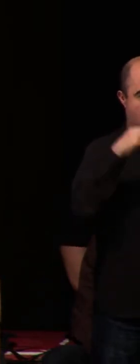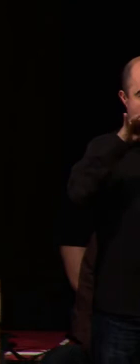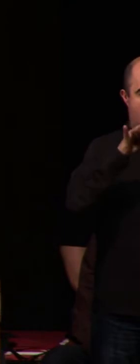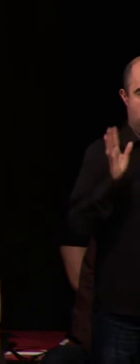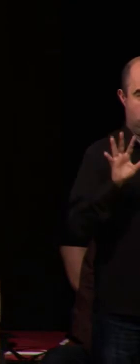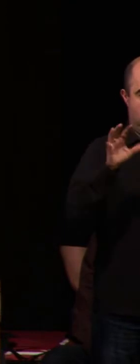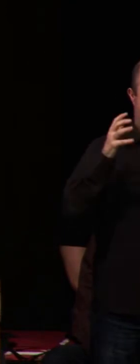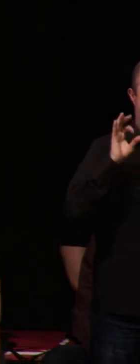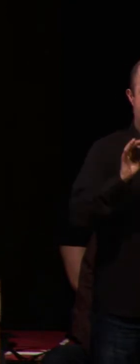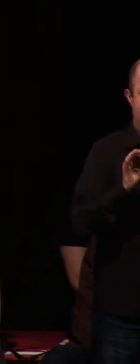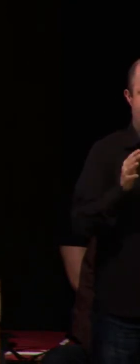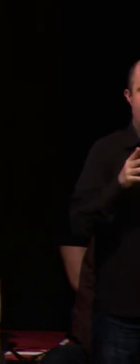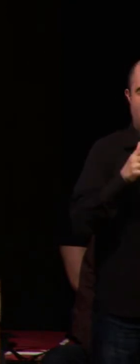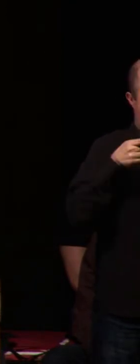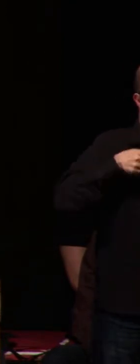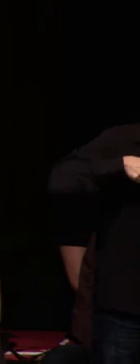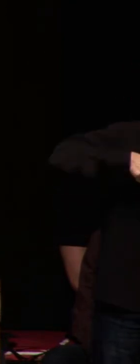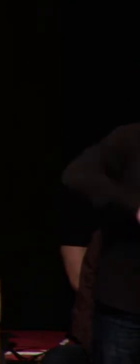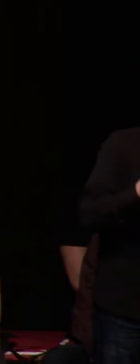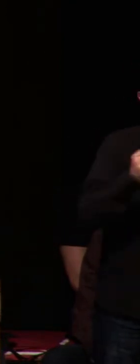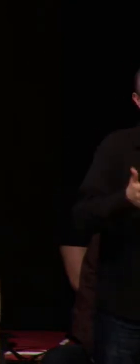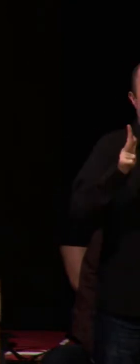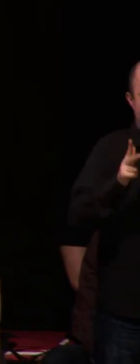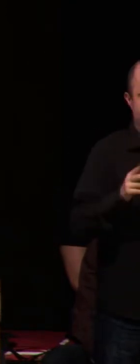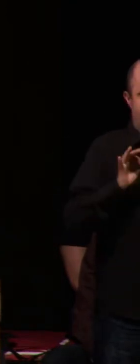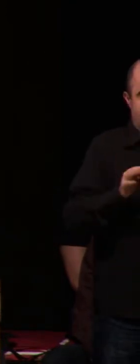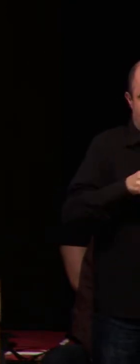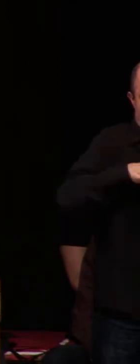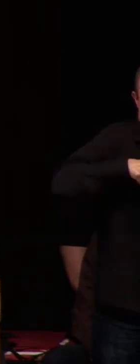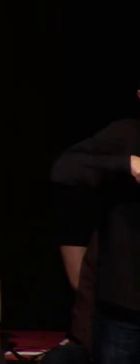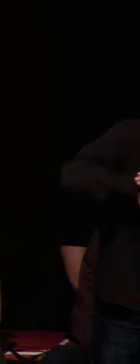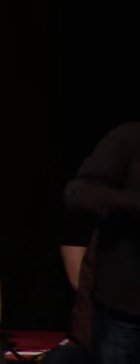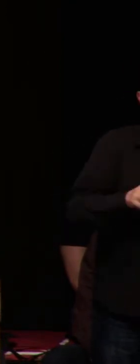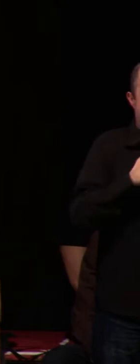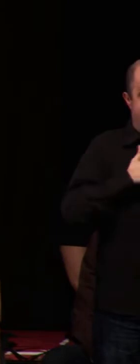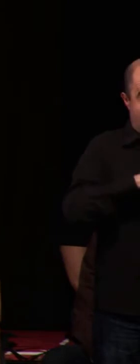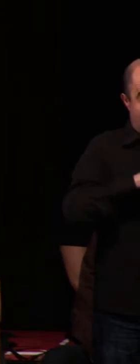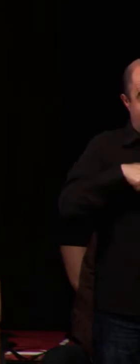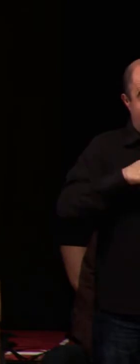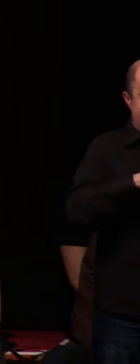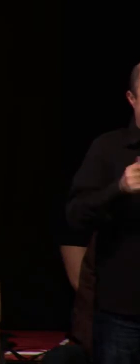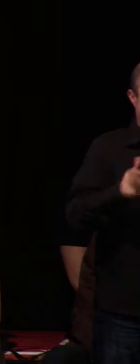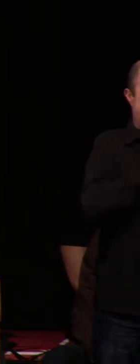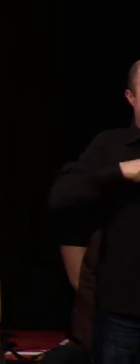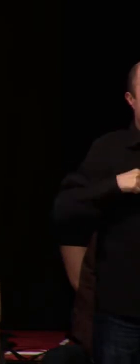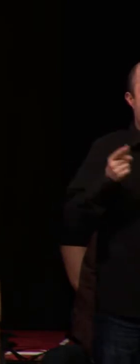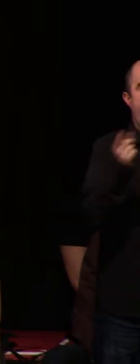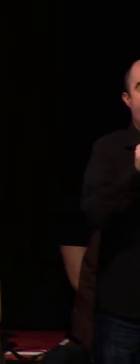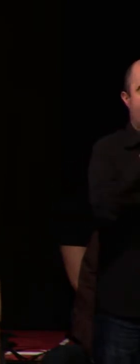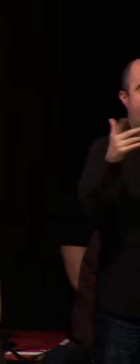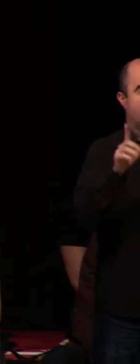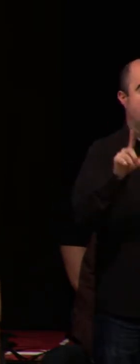particular perquè és un procés profundament democratitzador i democratitzant. I per nosaltres, independència, òbviament, no és una